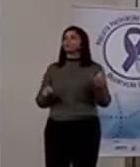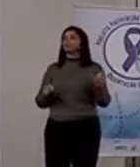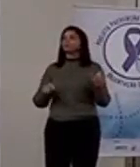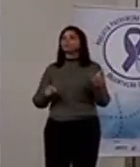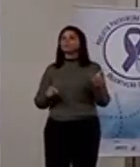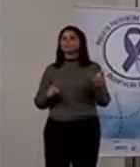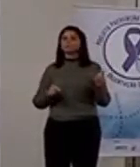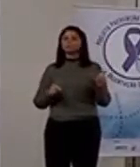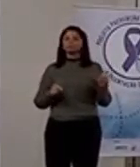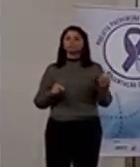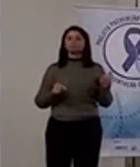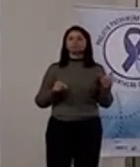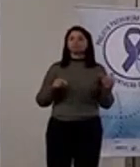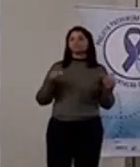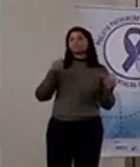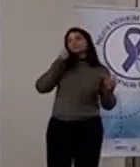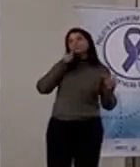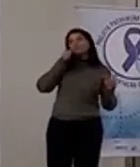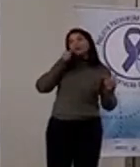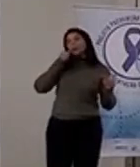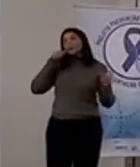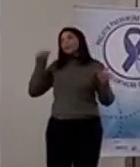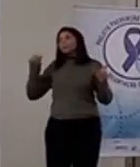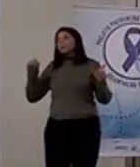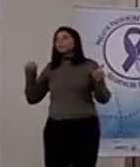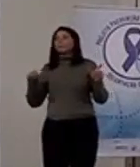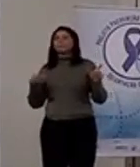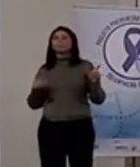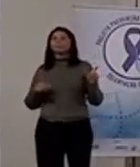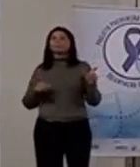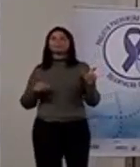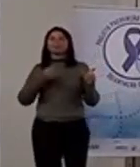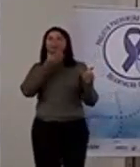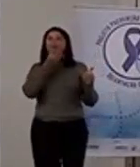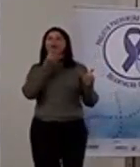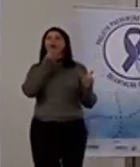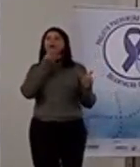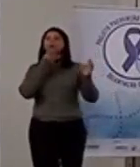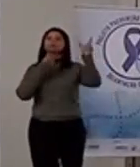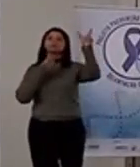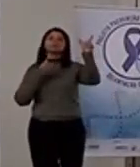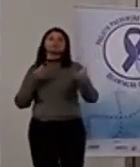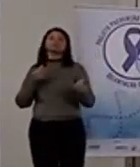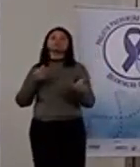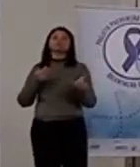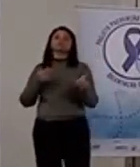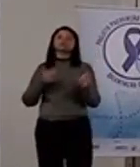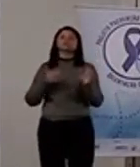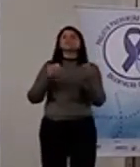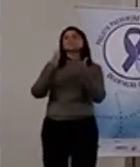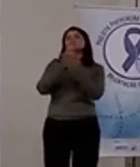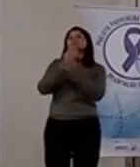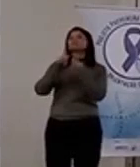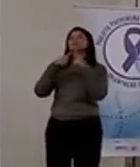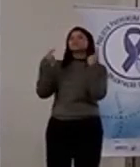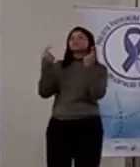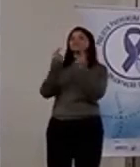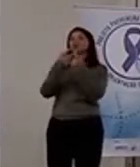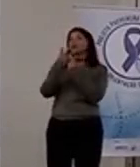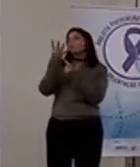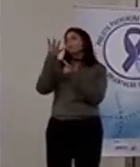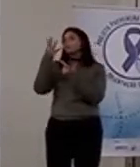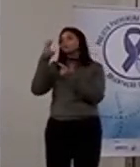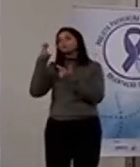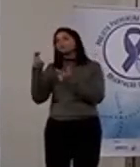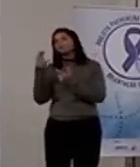Se eu falei que para a mulher era meio cruel, né? E para o homem? Em geral, o homem acima dos